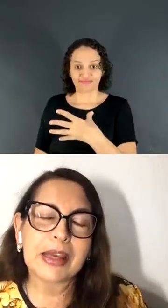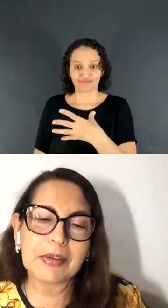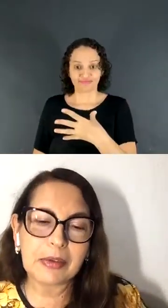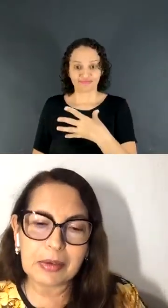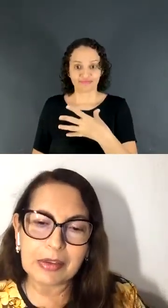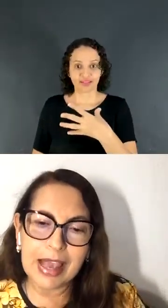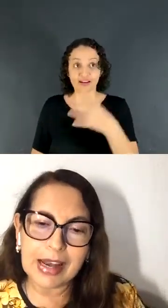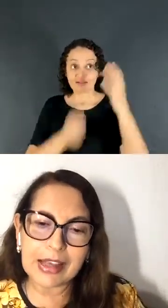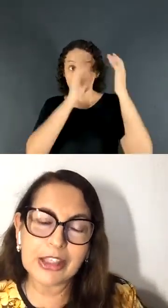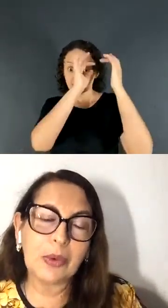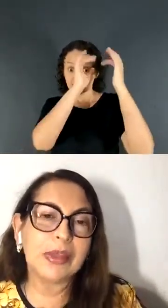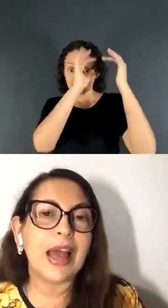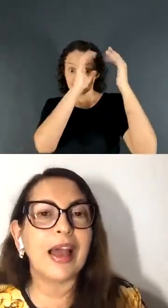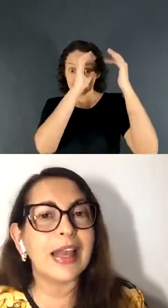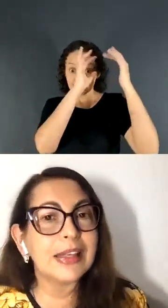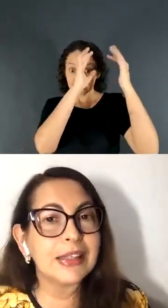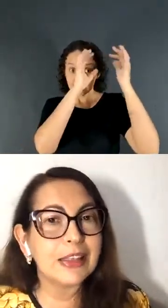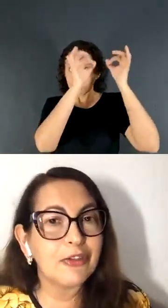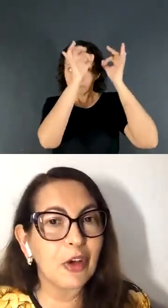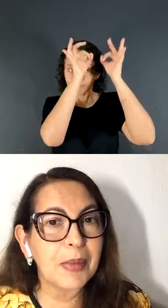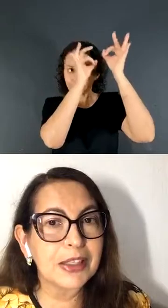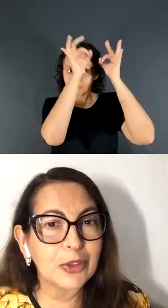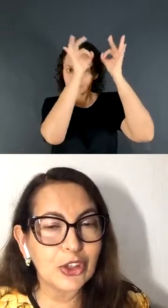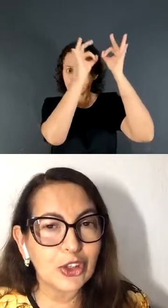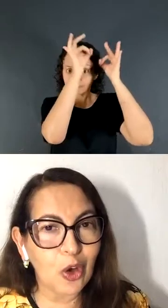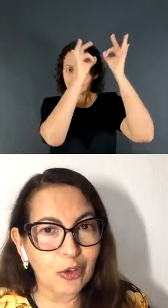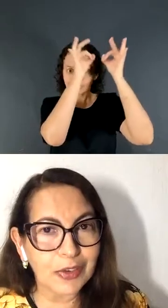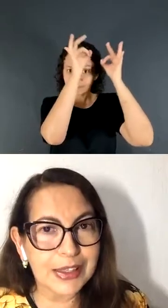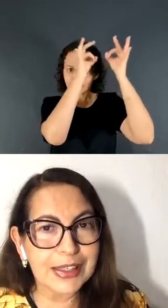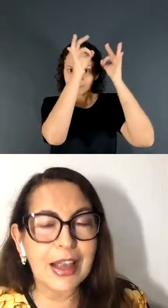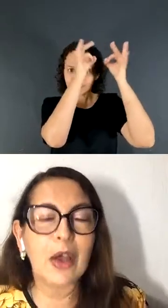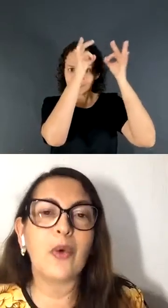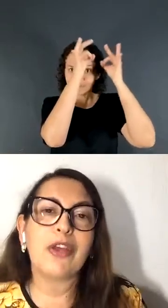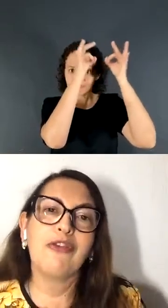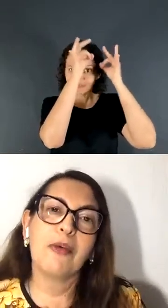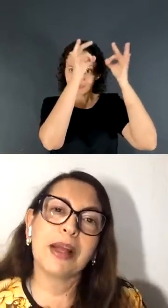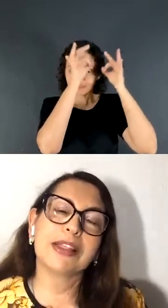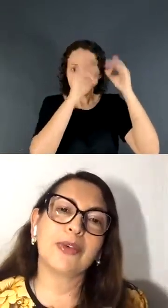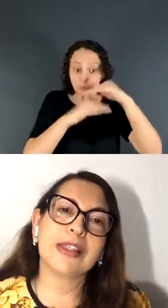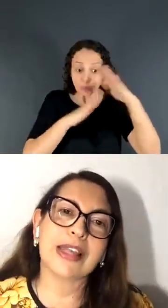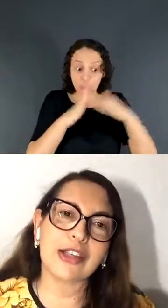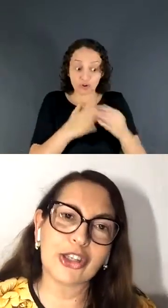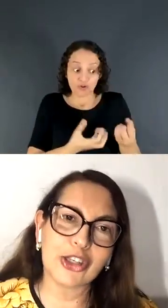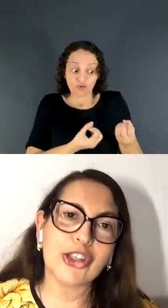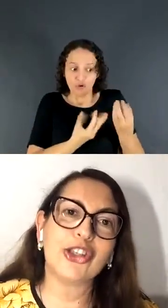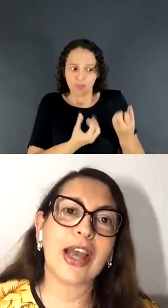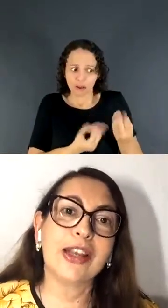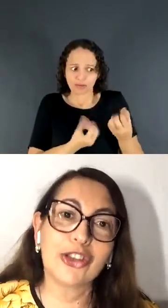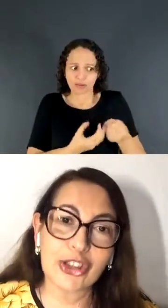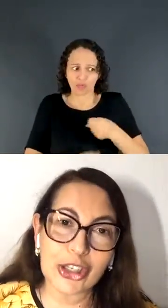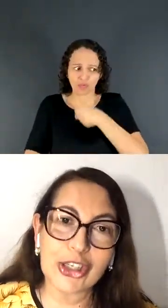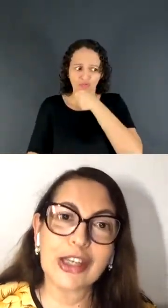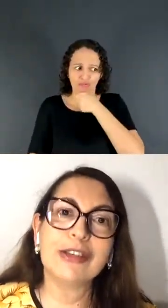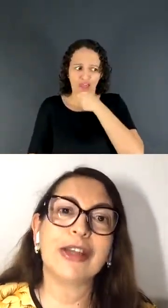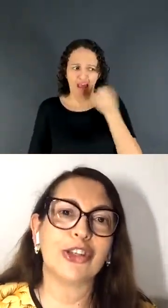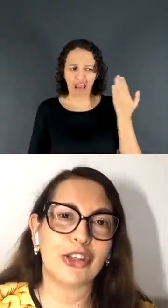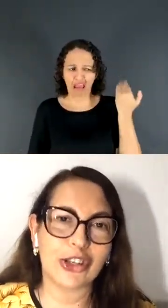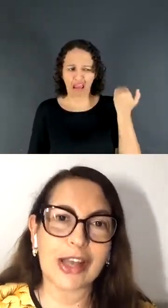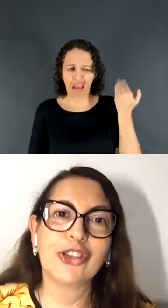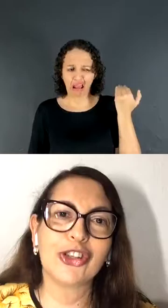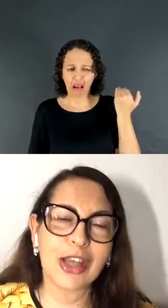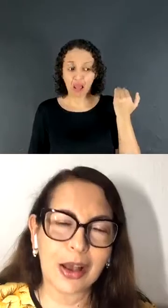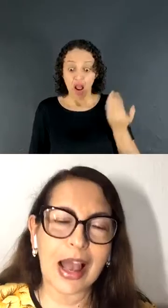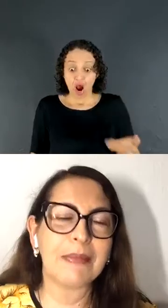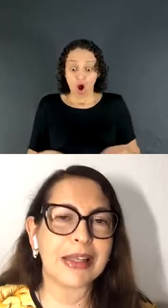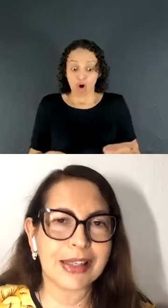É, relacionar essas informações novas com informações que a gente